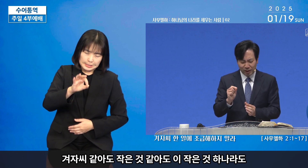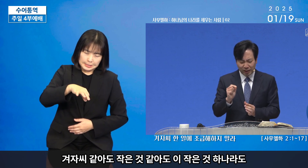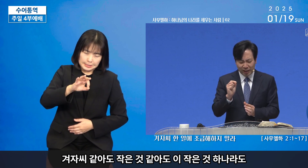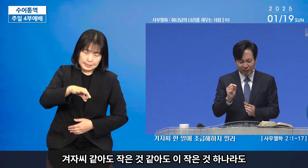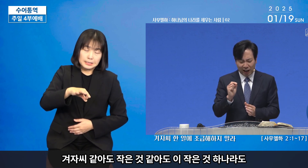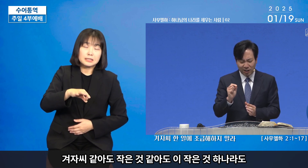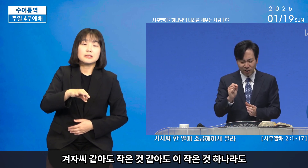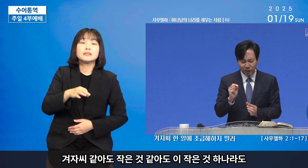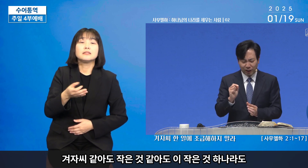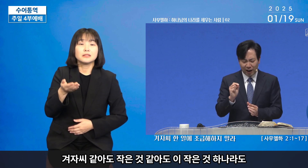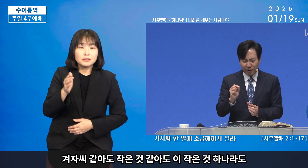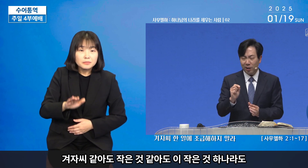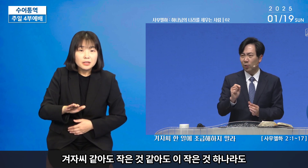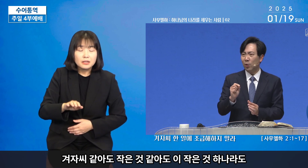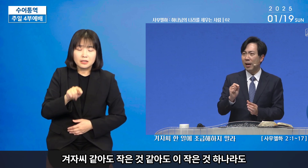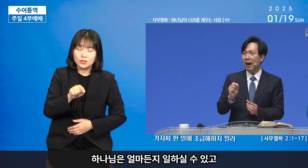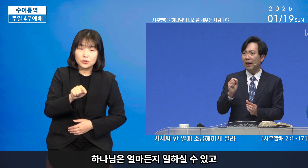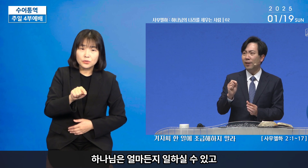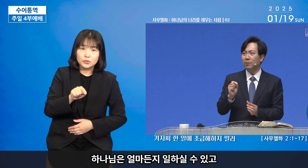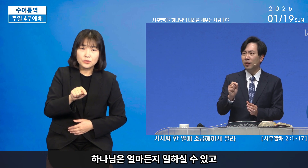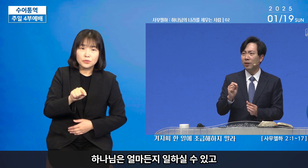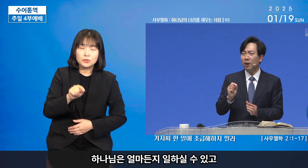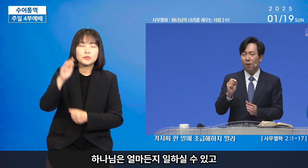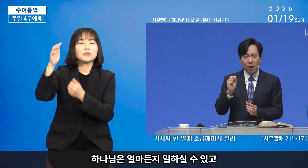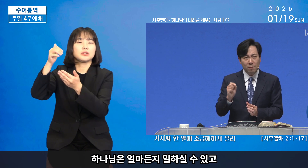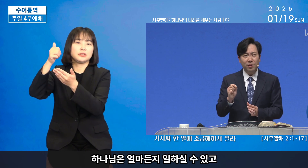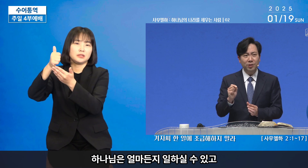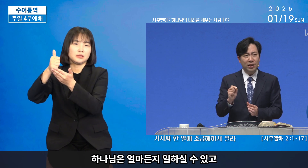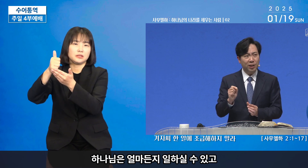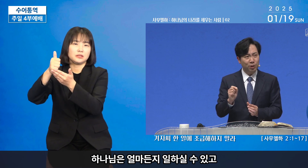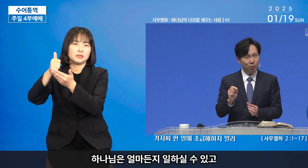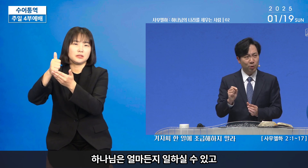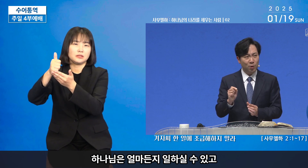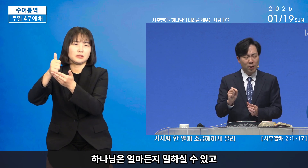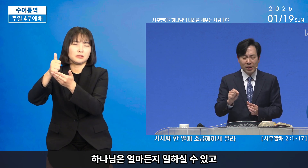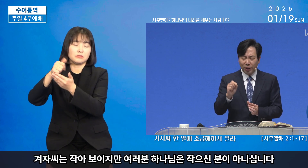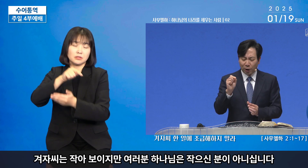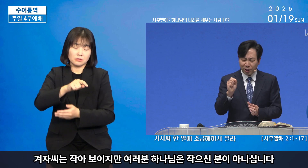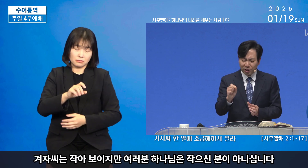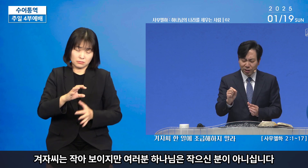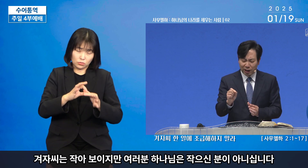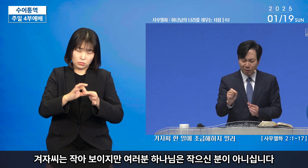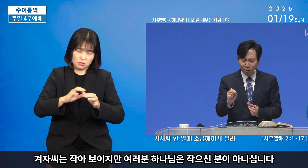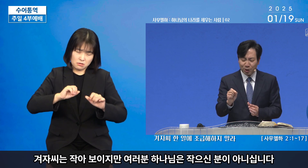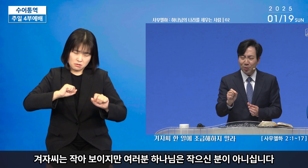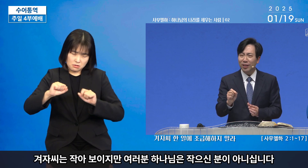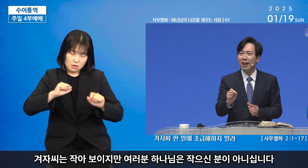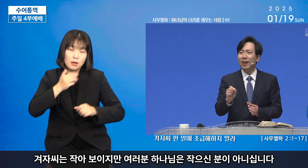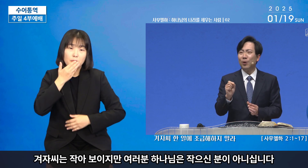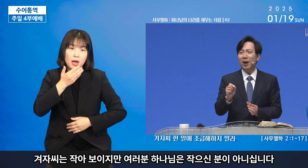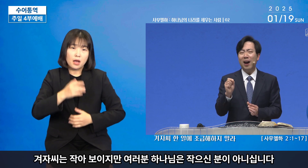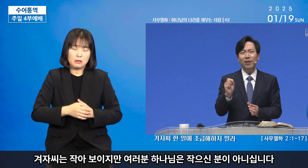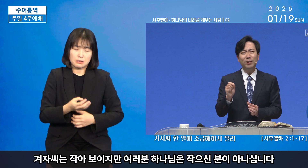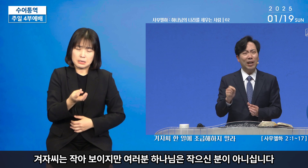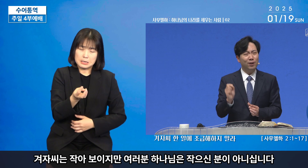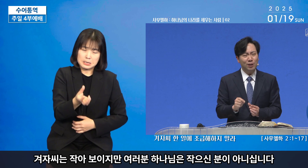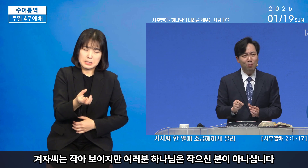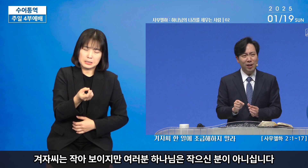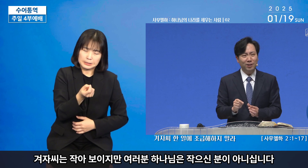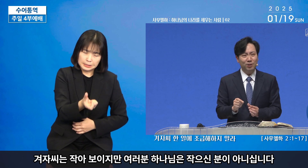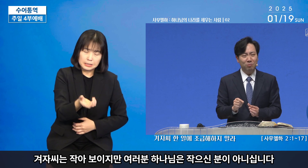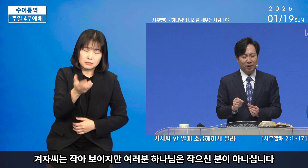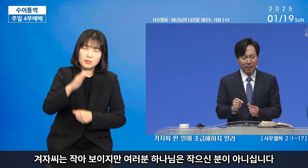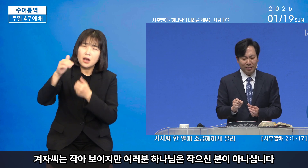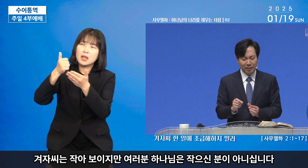같아도 이 작은 것 하나라도 하나님은 얼마든지 일하실 수 있고 겨자씨는 작아 보이지만 여러분 하나님은 작으신